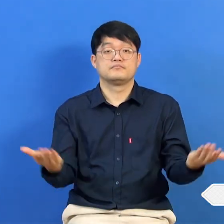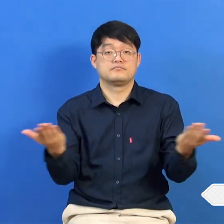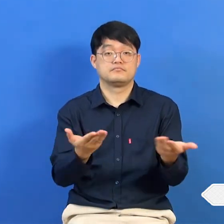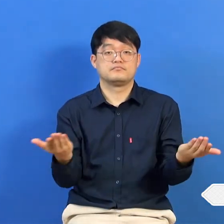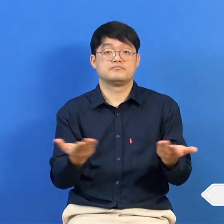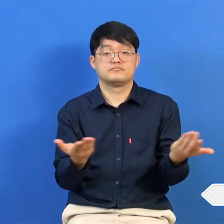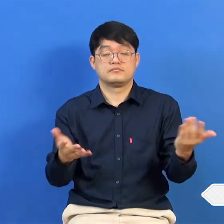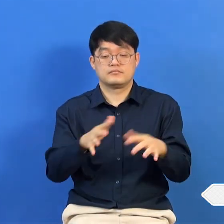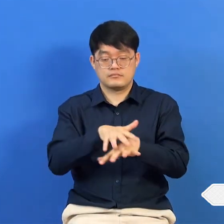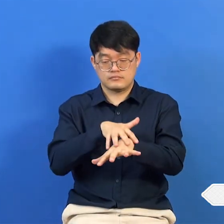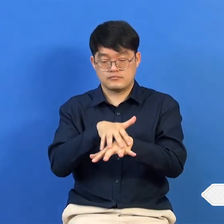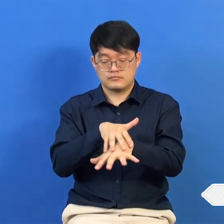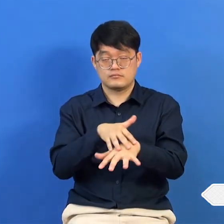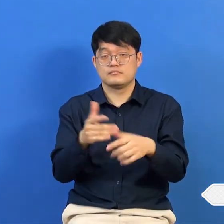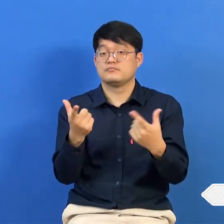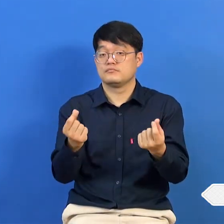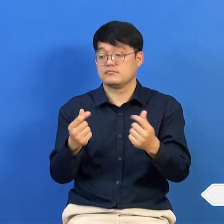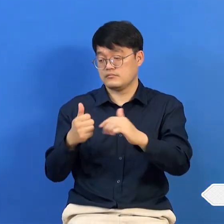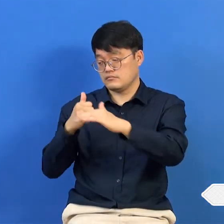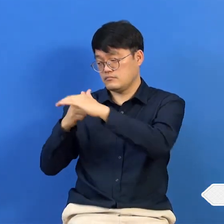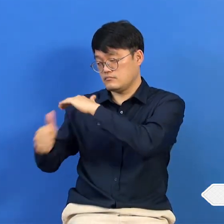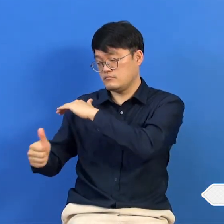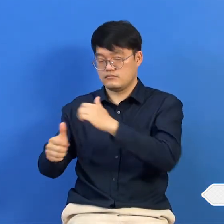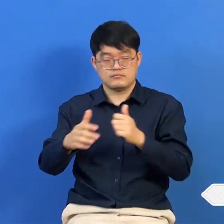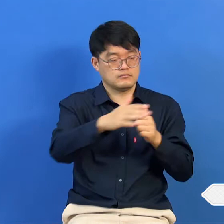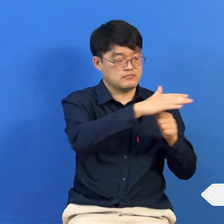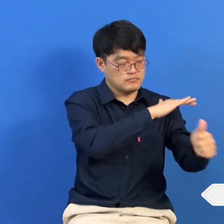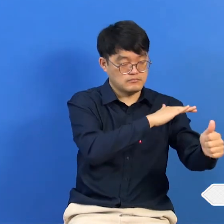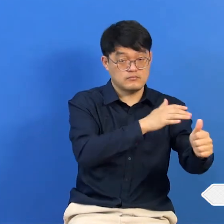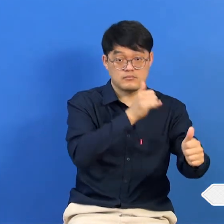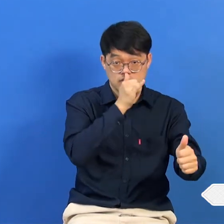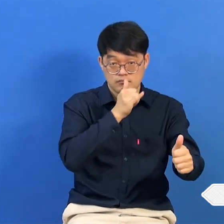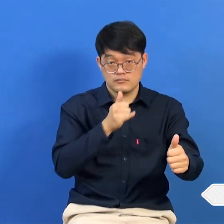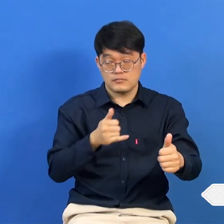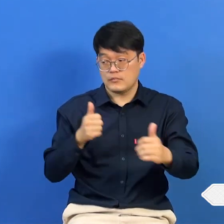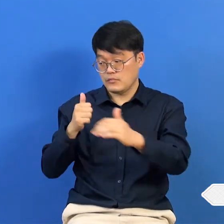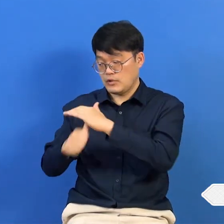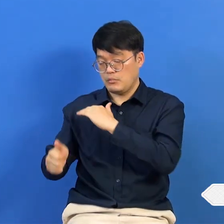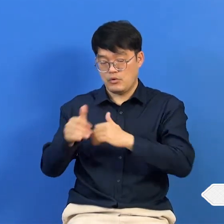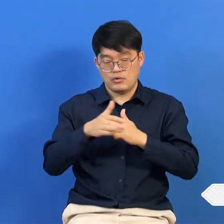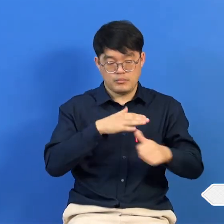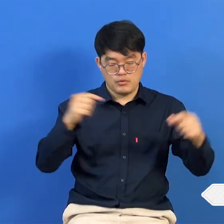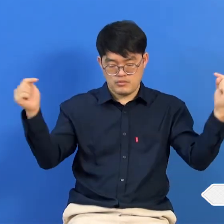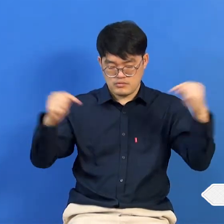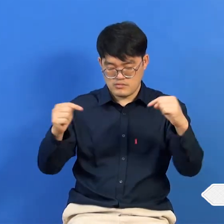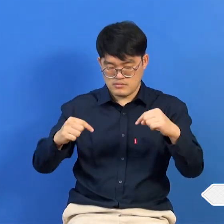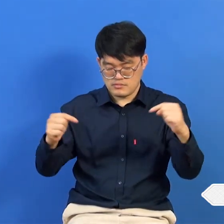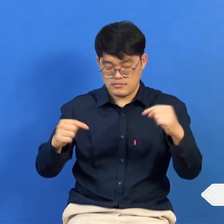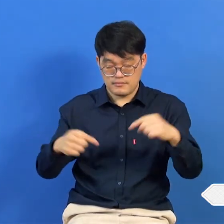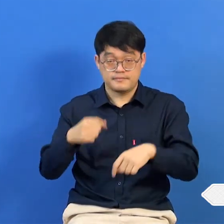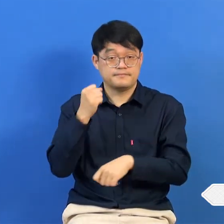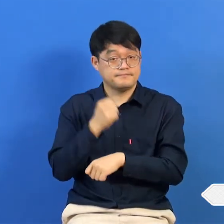노동조합도 대표를 세워서 활동을 합니다. 대표가 협상을 하고 또 무슨